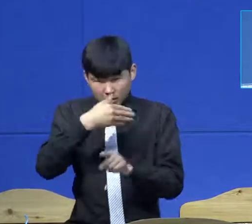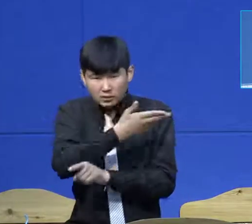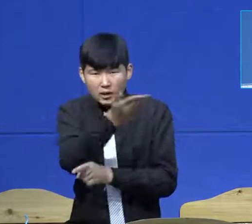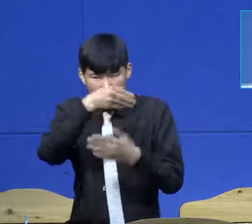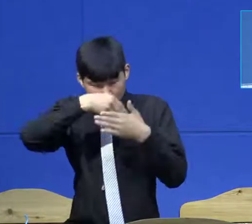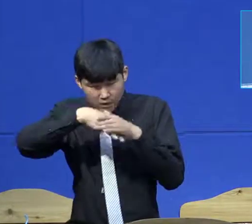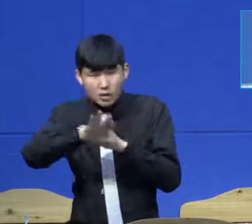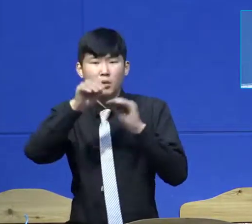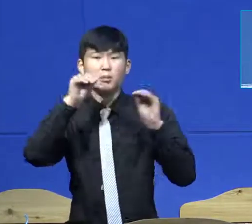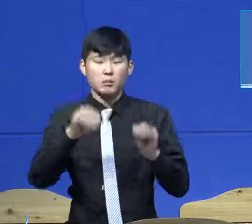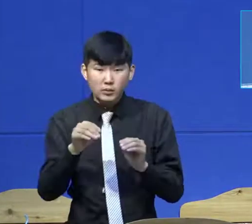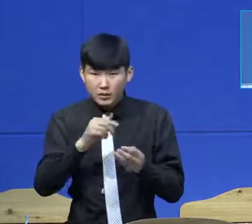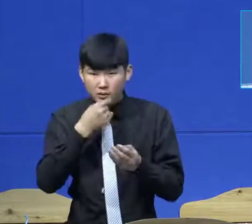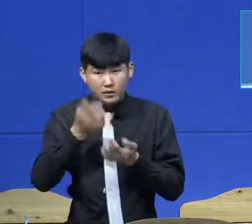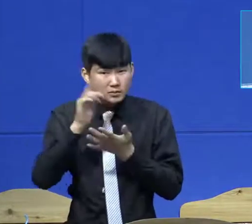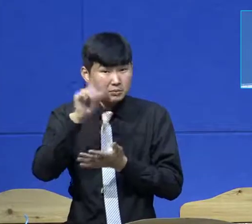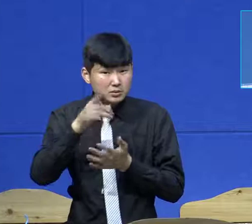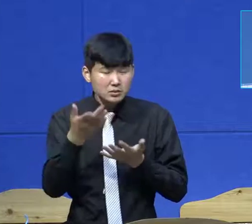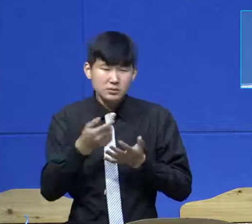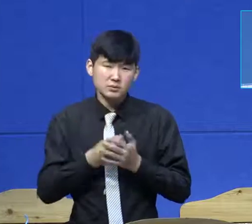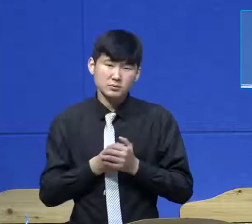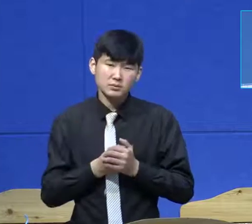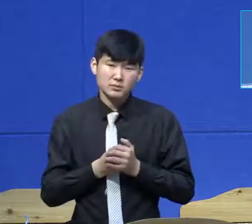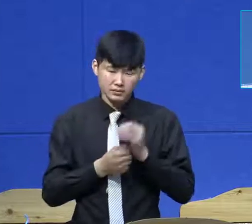илгэнэ гэсэн бидстэй.